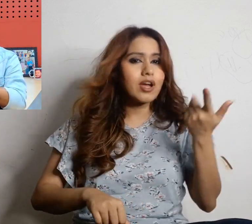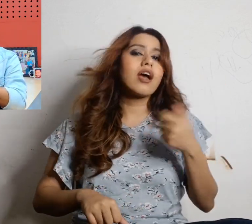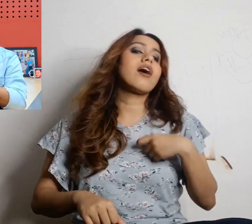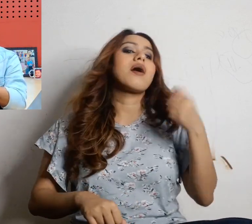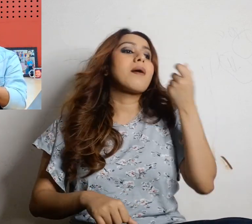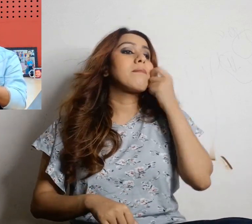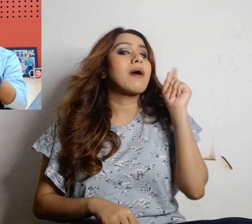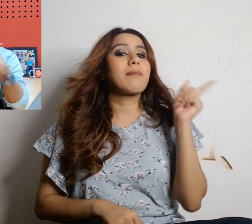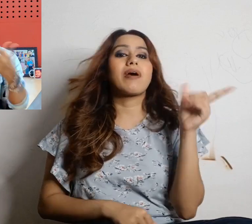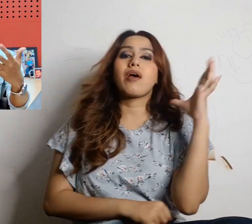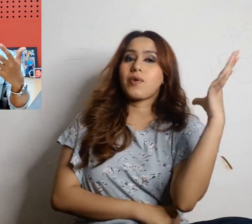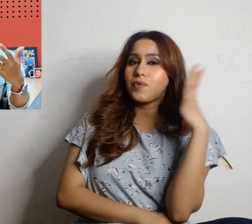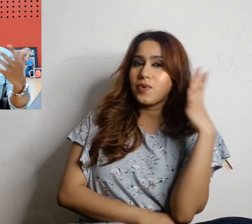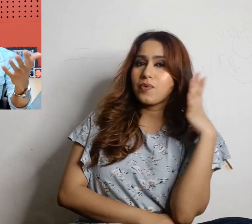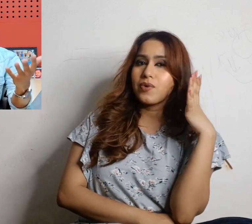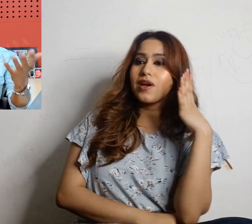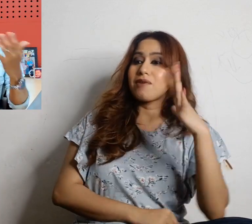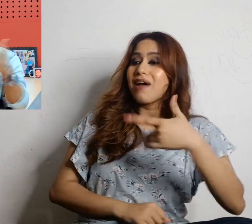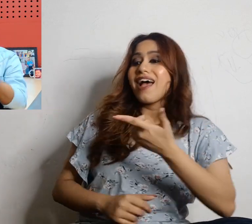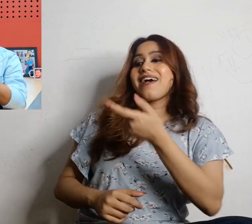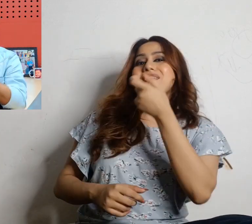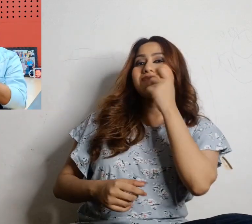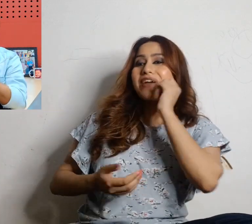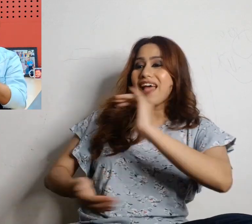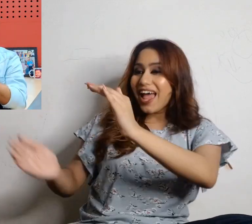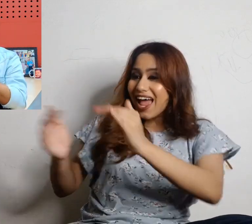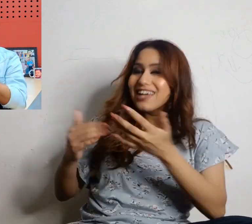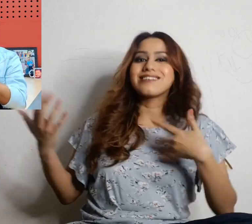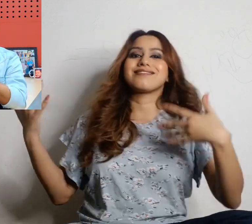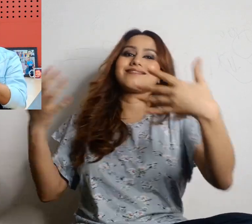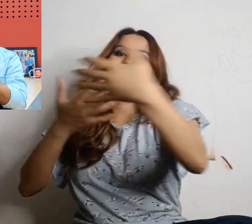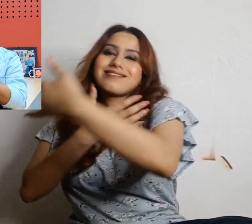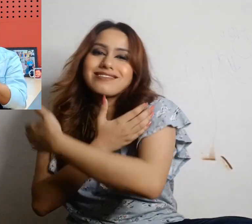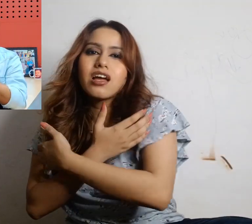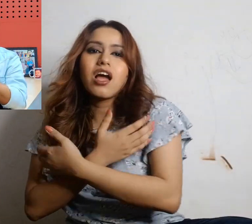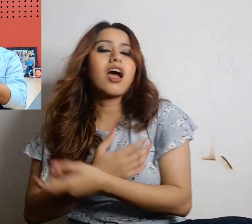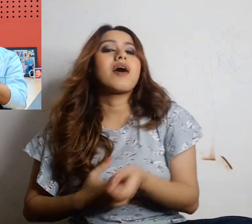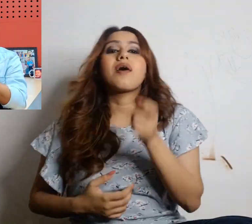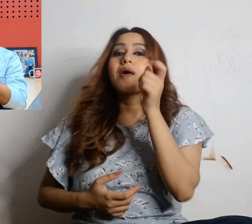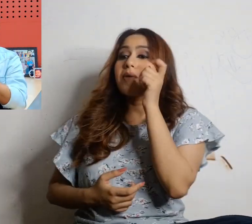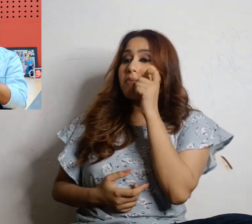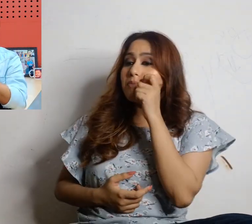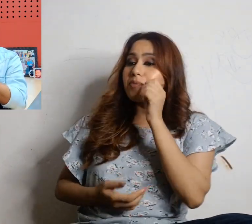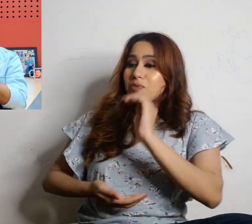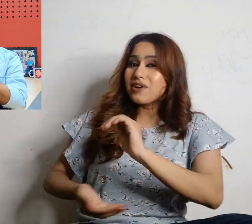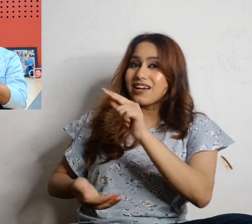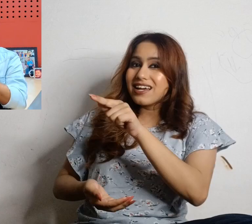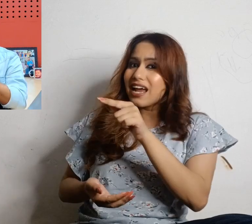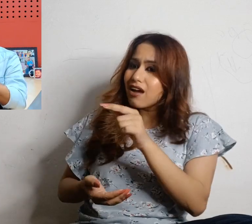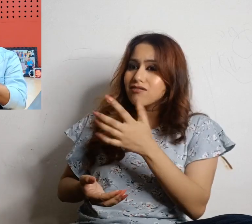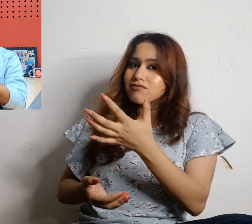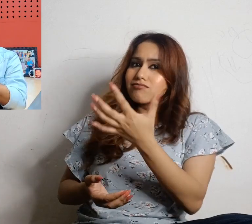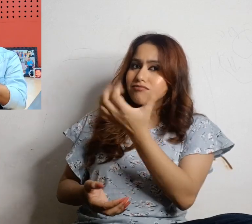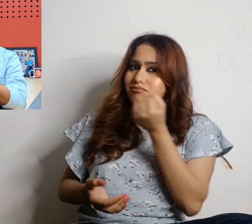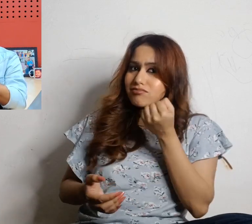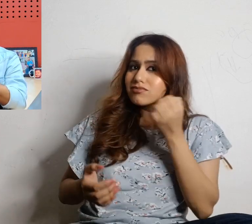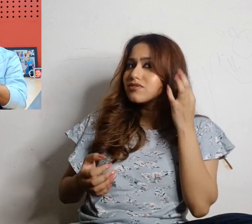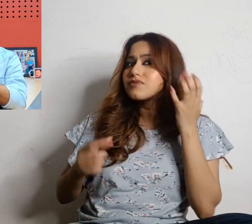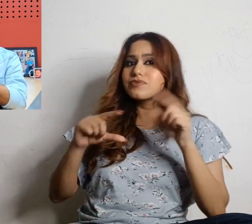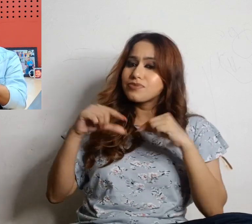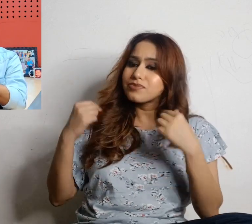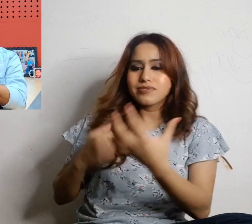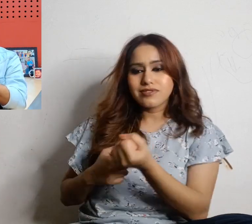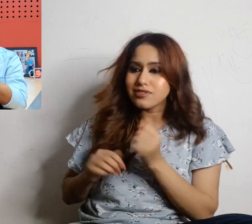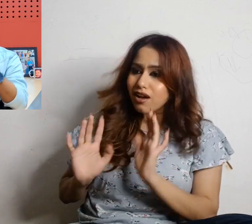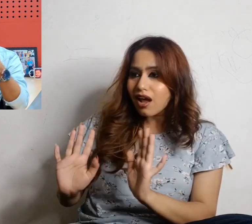पहुंचा, पिताजी इंतजार कर रहे थे। देखते ही बच्चे को गले लगा लिया और लड़के से पूछा कि कैसी रही यात्रा, खजाना मिला